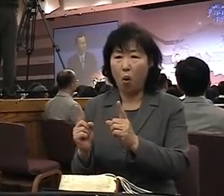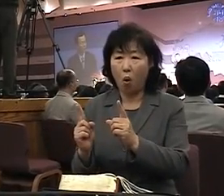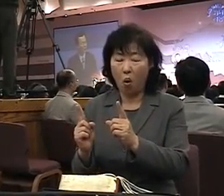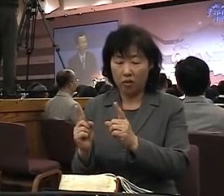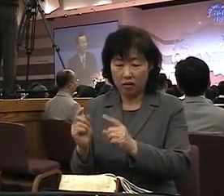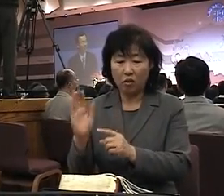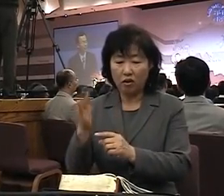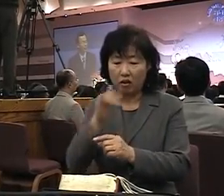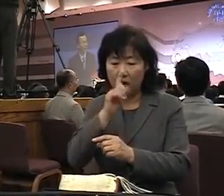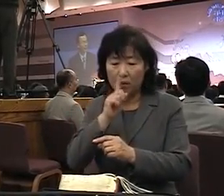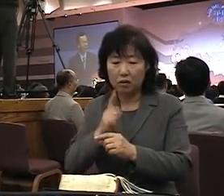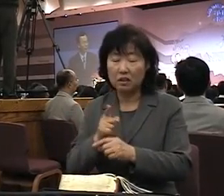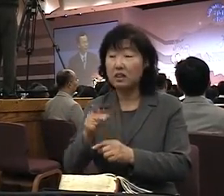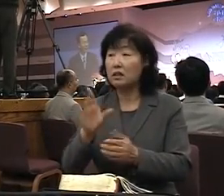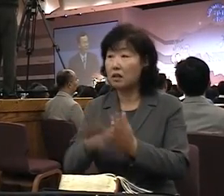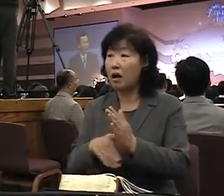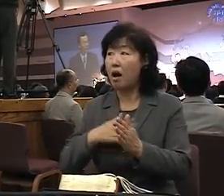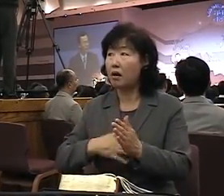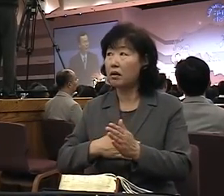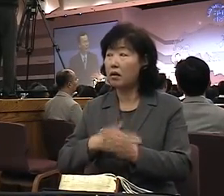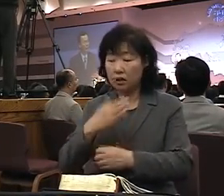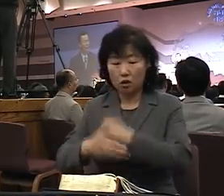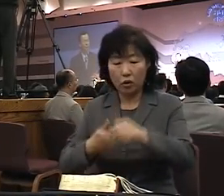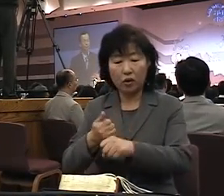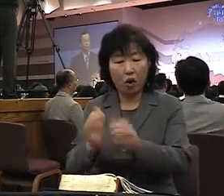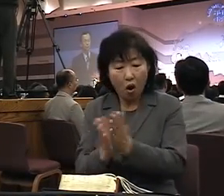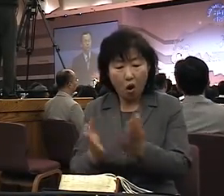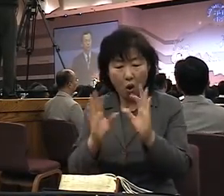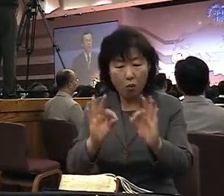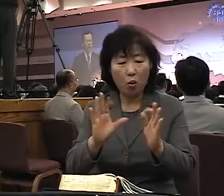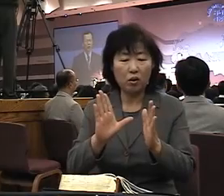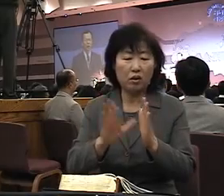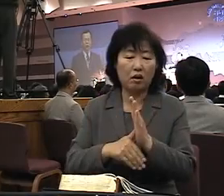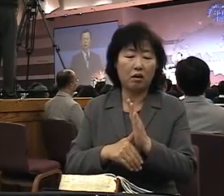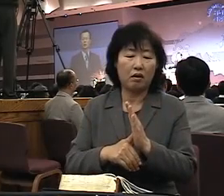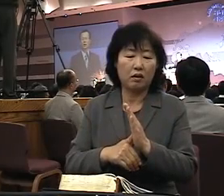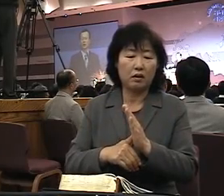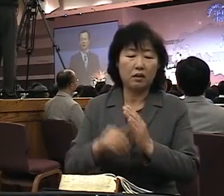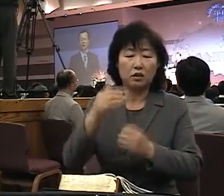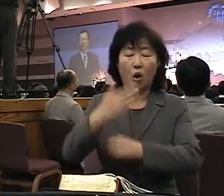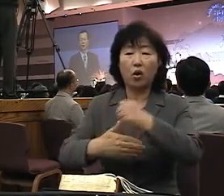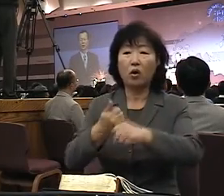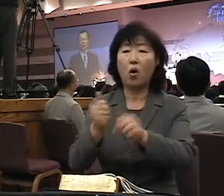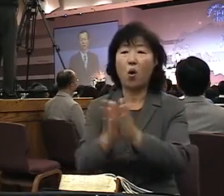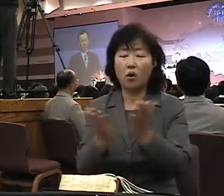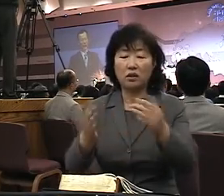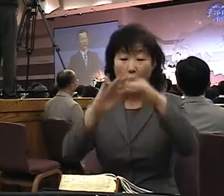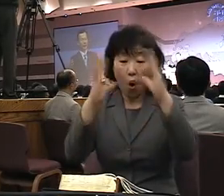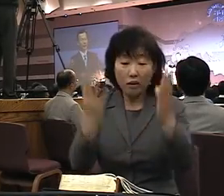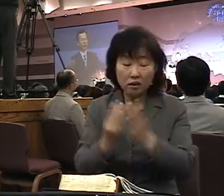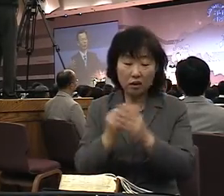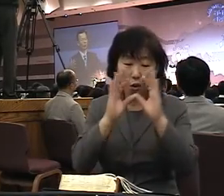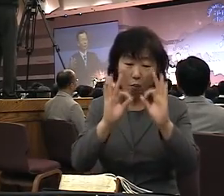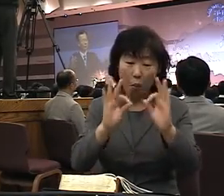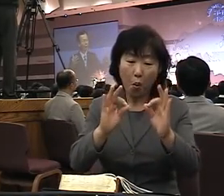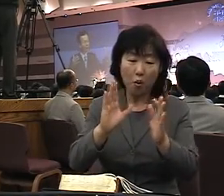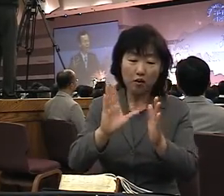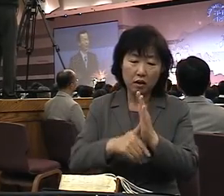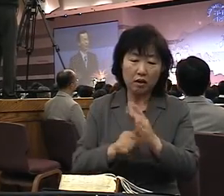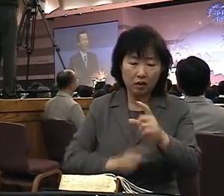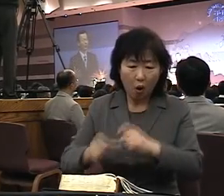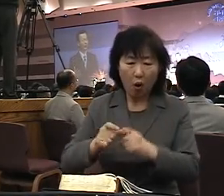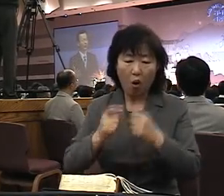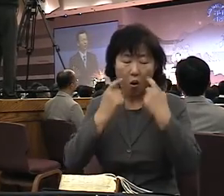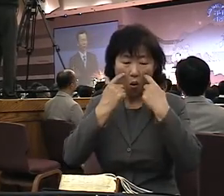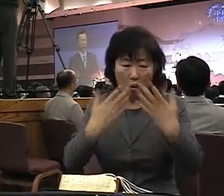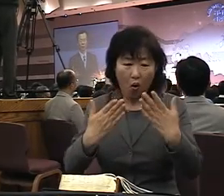알게 되었습니다. 여러분, 우리가 성경을 볼 때도 성경 전체를 볼 때에 더욱더 정확한